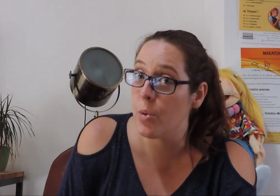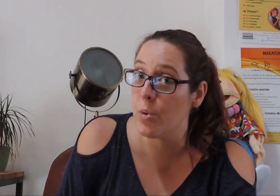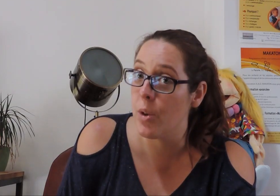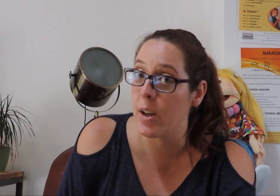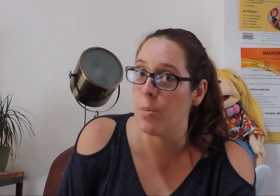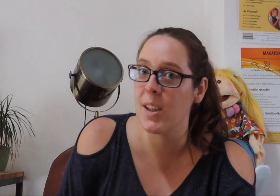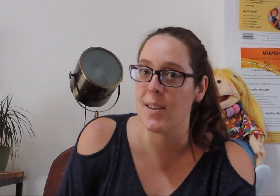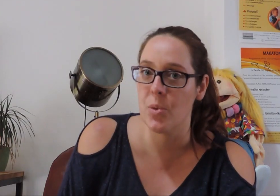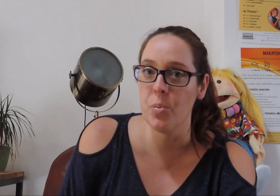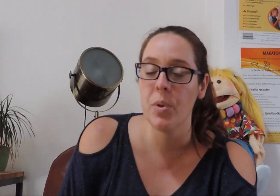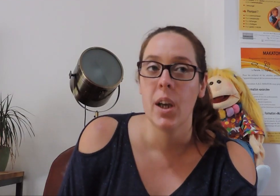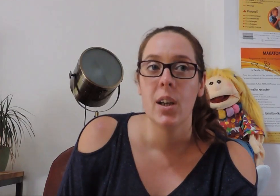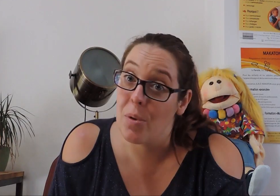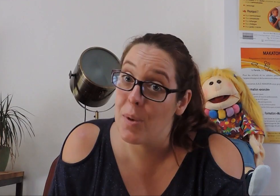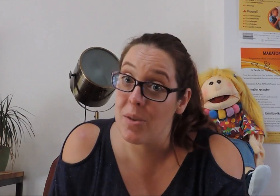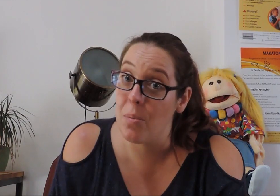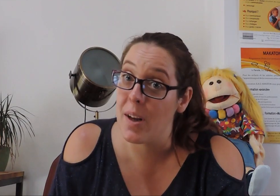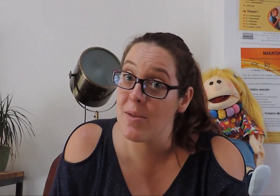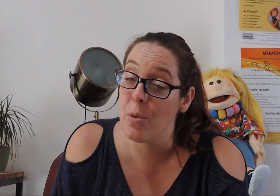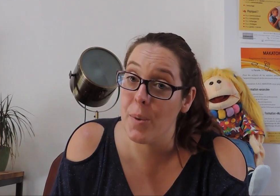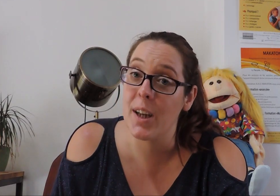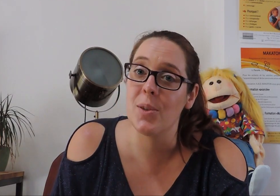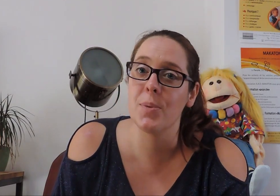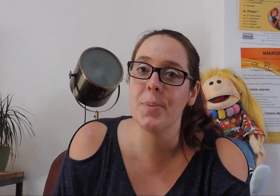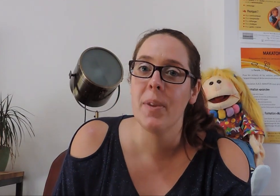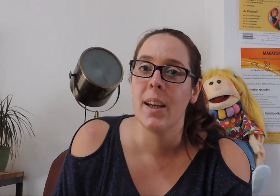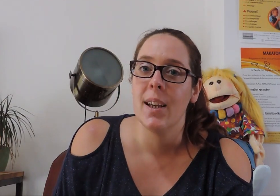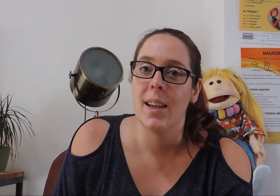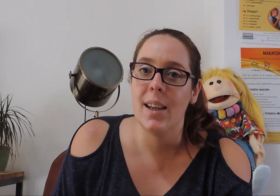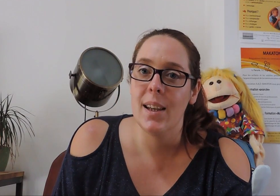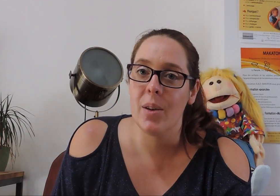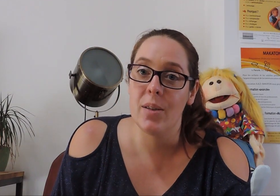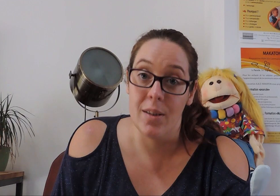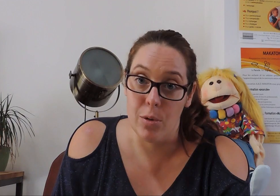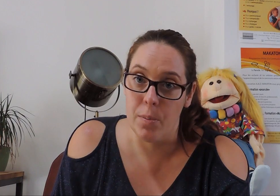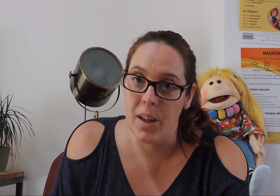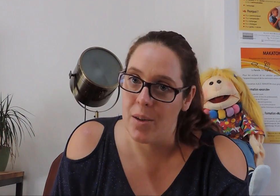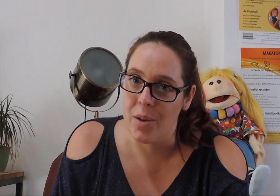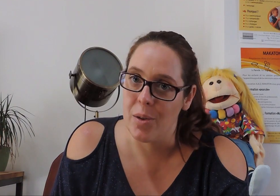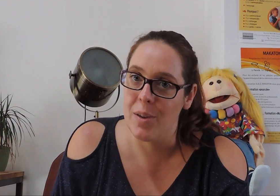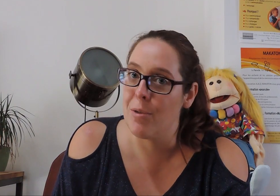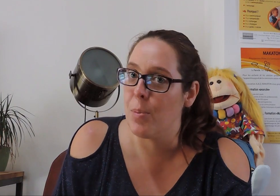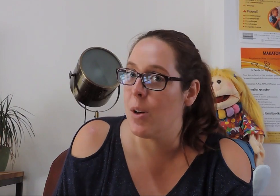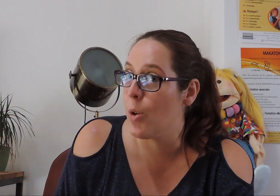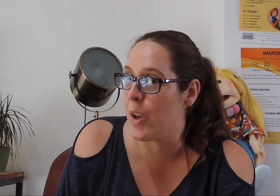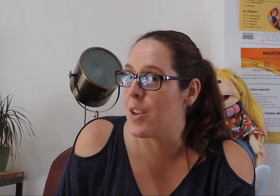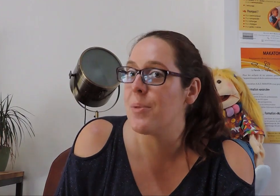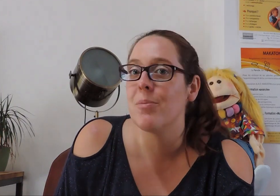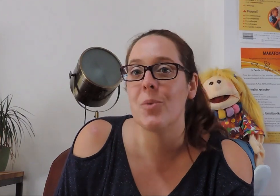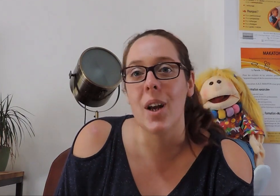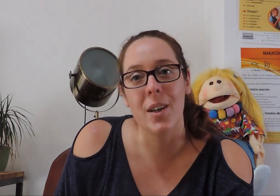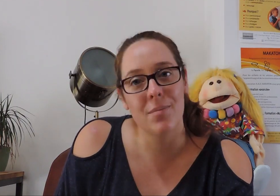de la communication pour mettre en place le makaton et euh développer euh développer leur langage voilà